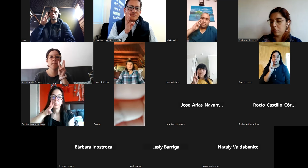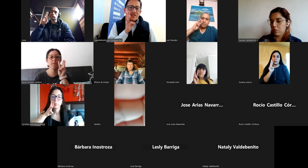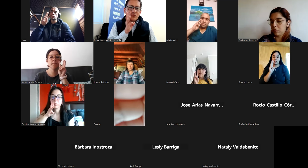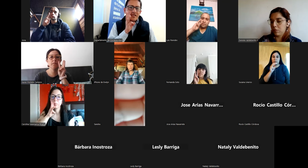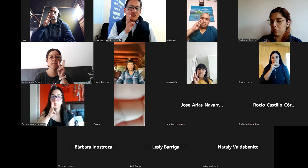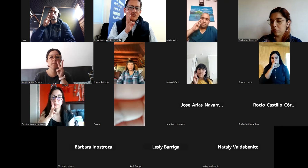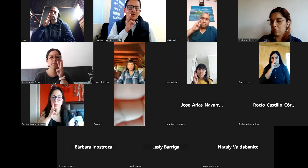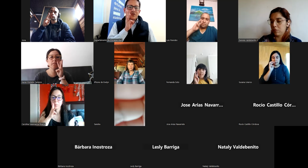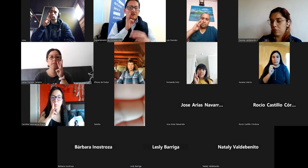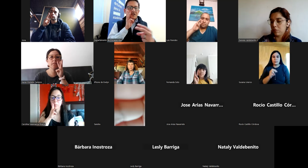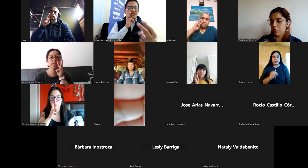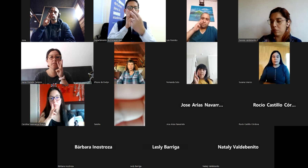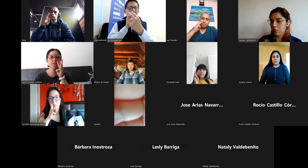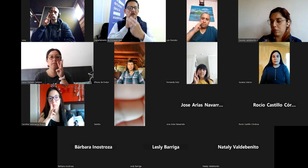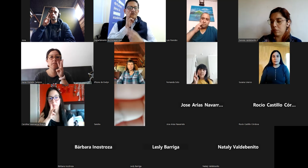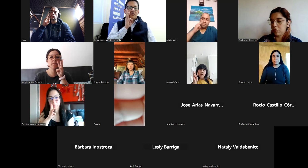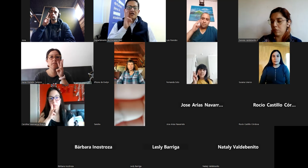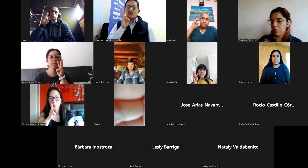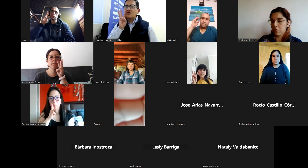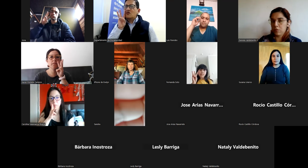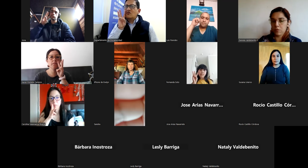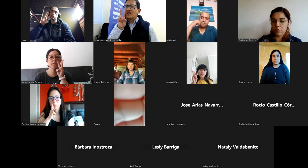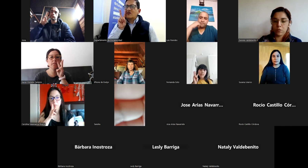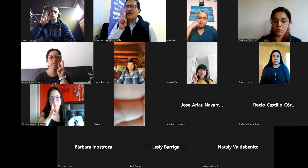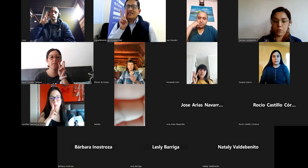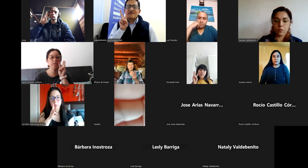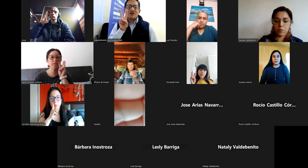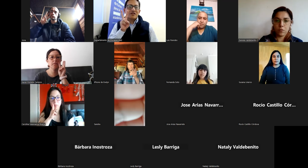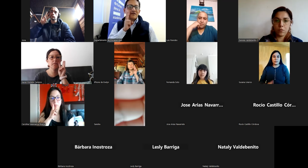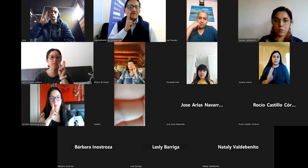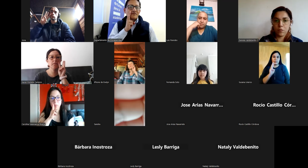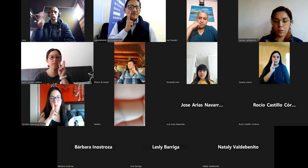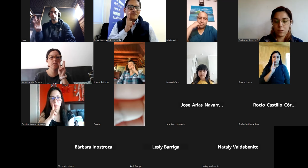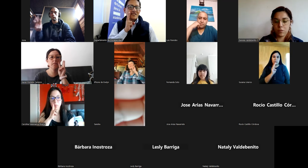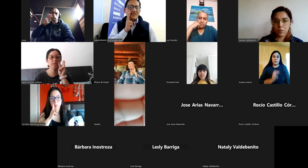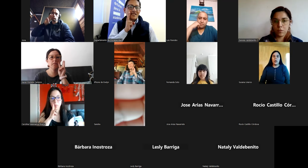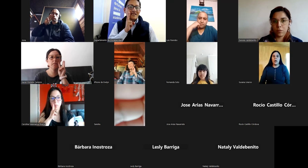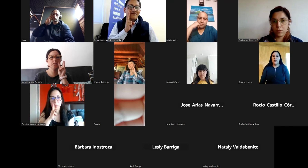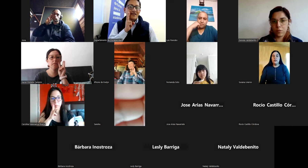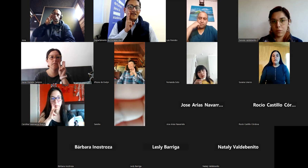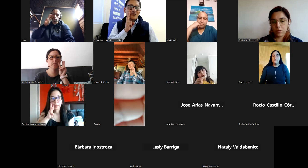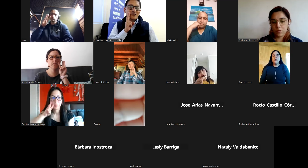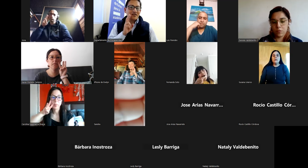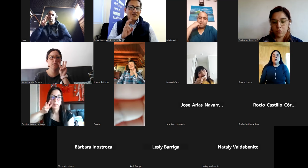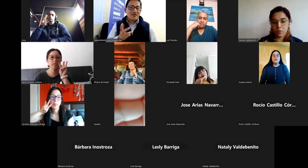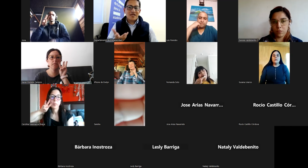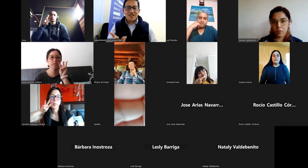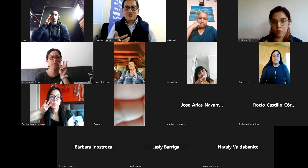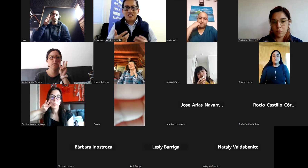se podría confundir, porque cuando alguien nos ve, puede que nos confunda con la letra B corta. Y se entienda que es viernes. Entonces, imagínense, nos